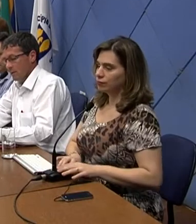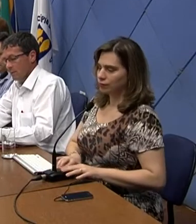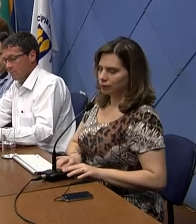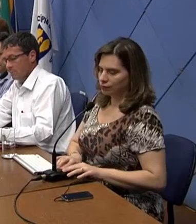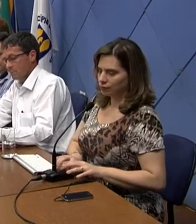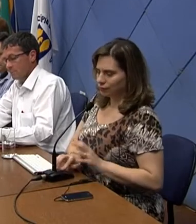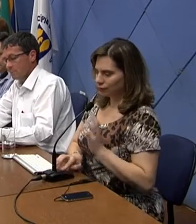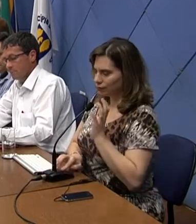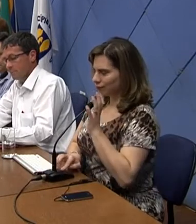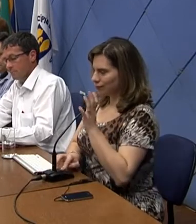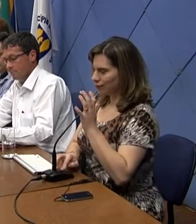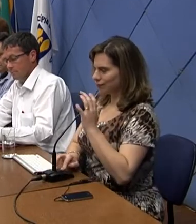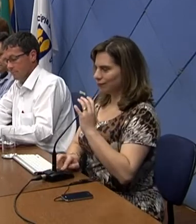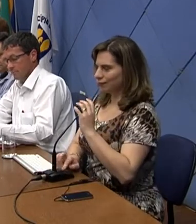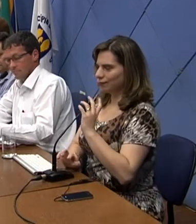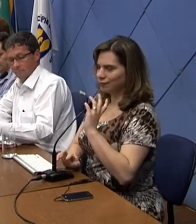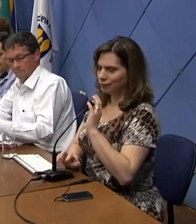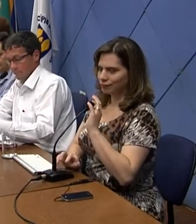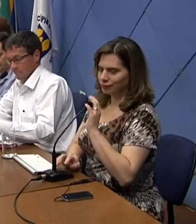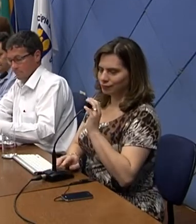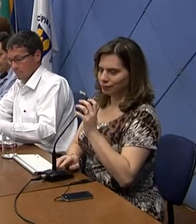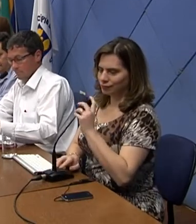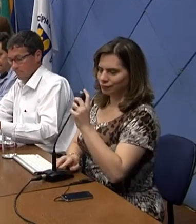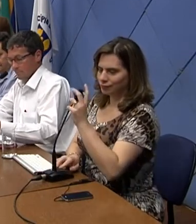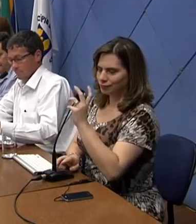Emanuele Garrido.